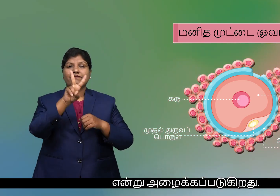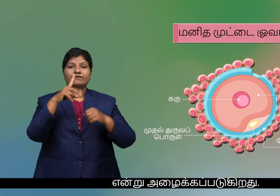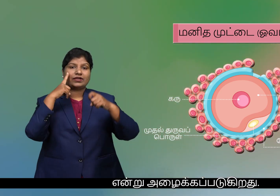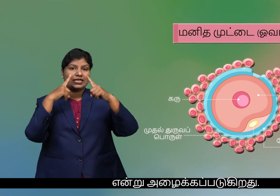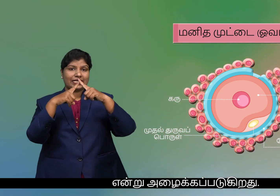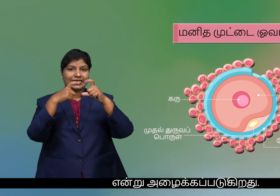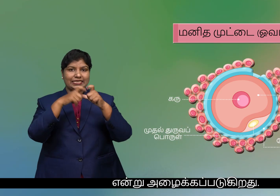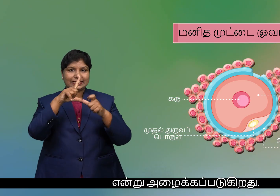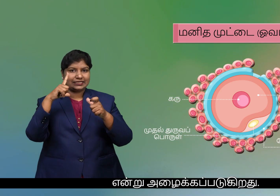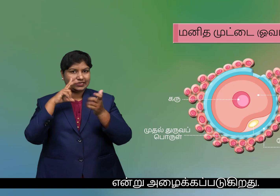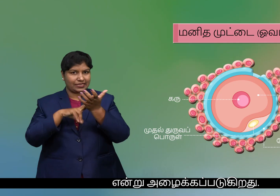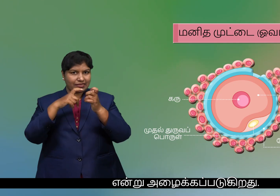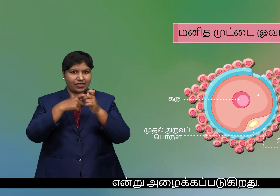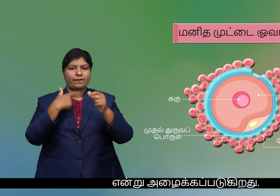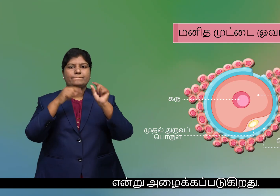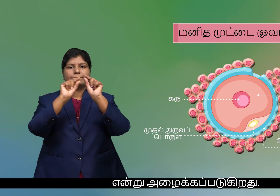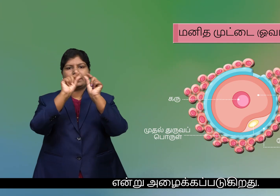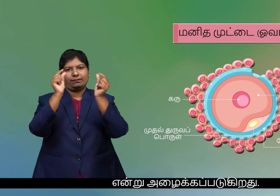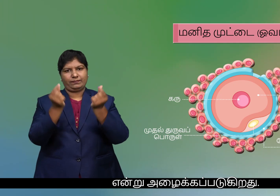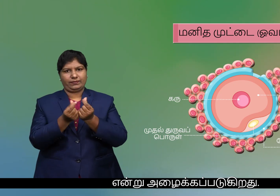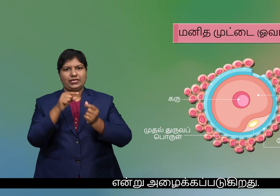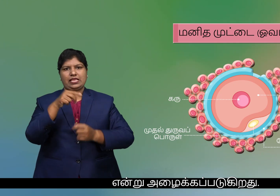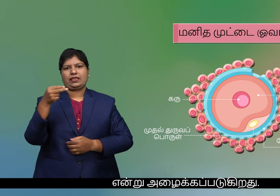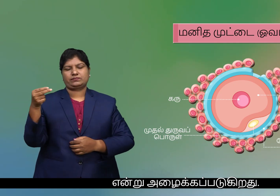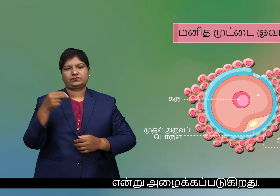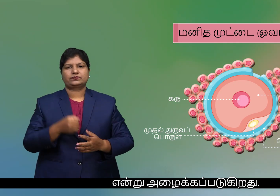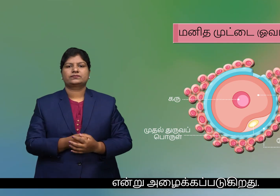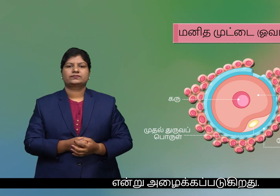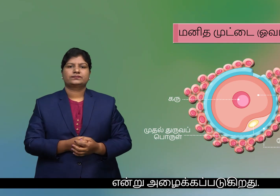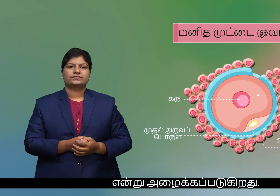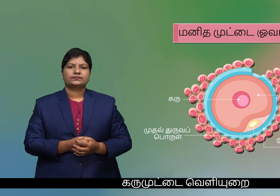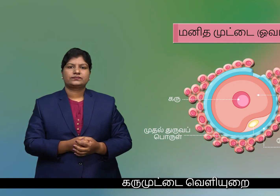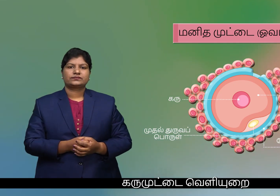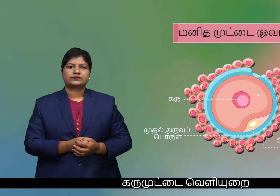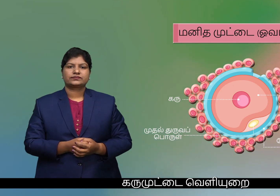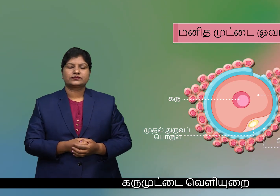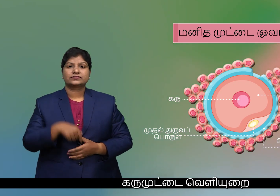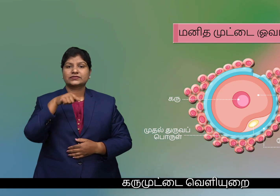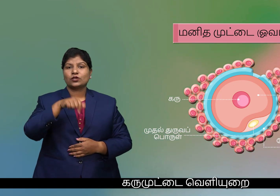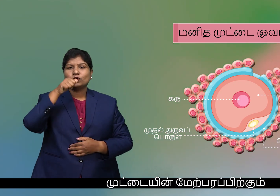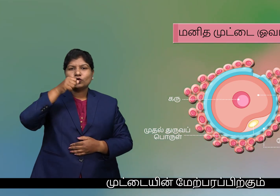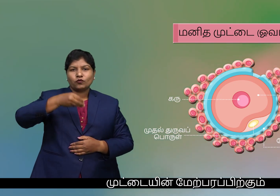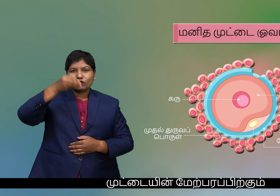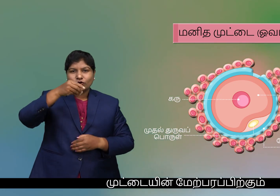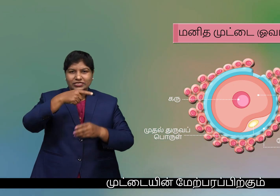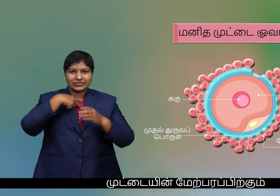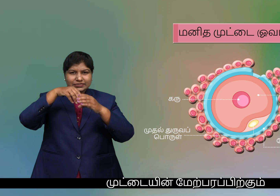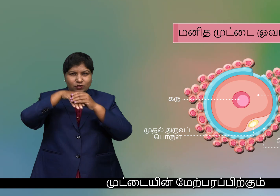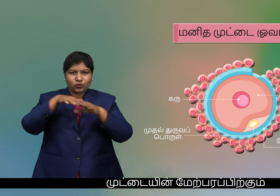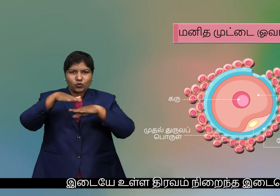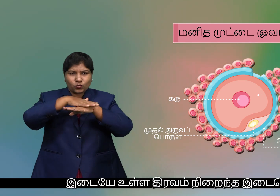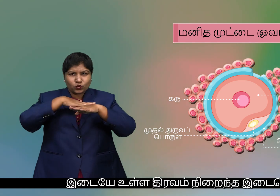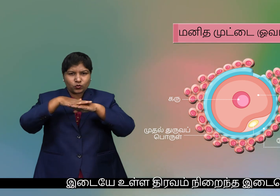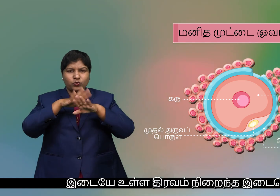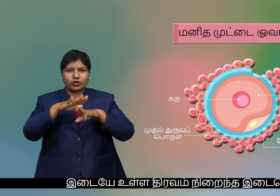அழைக்கப்படுகிறது. கருமுட்டை வெளியுறை முட்டையின்